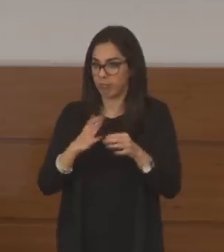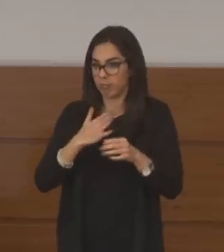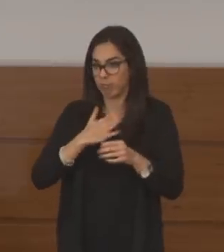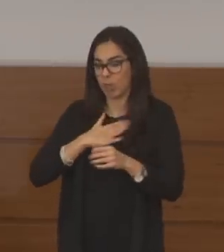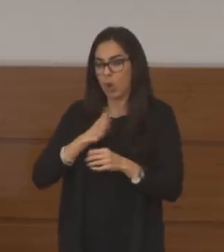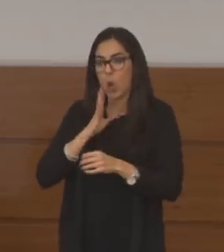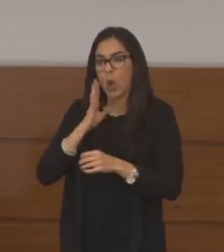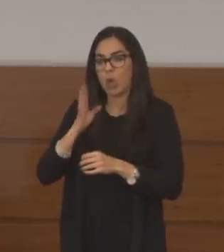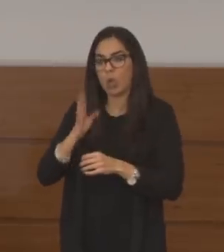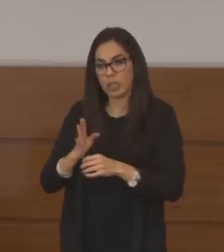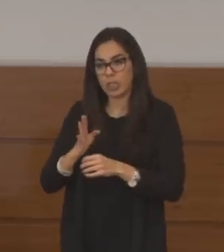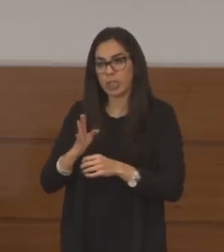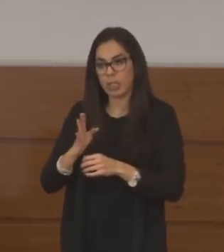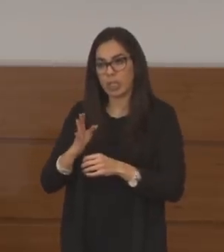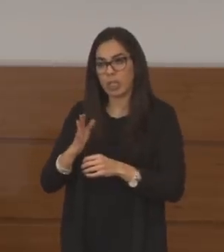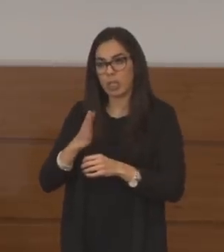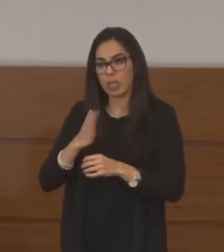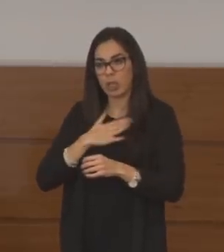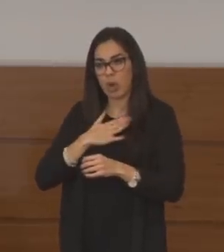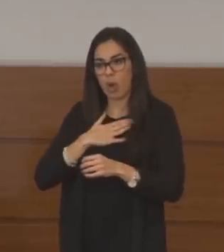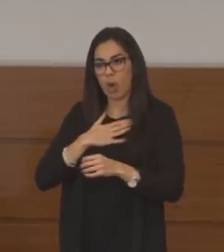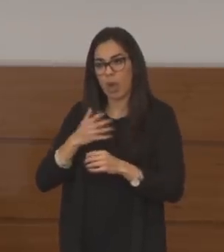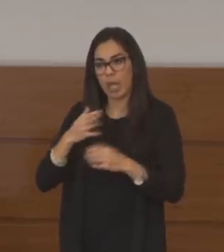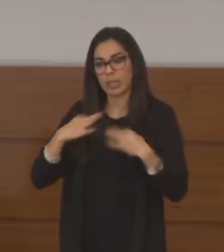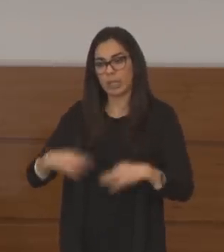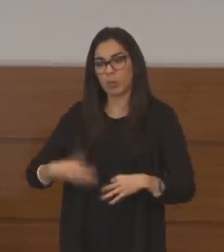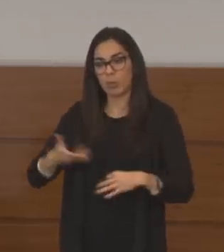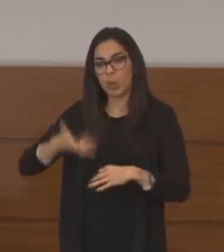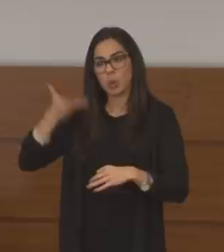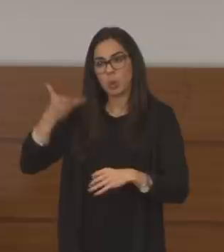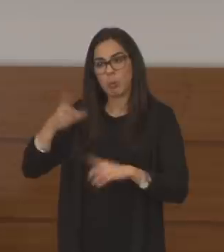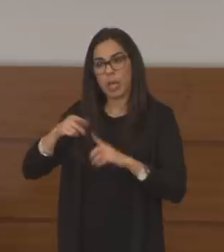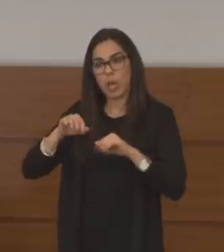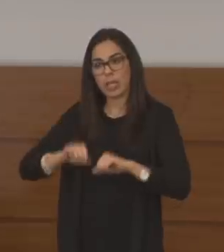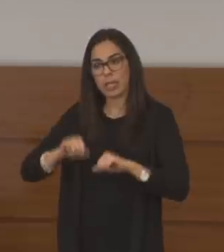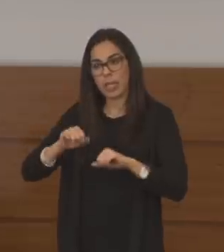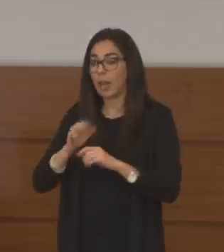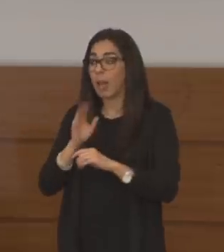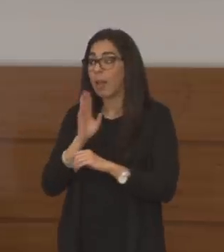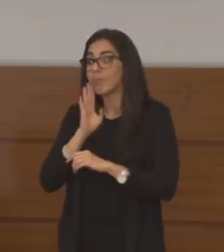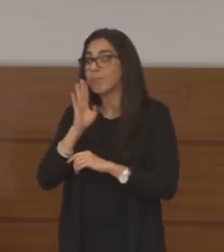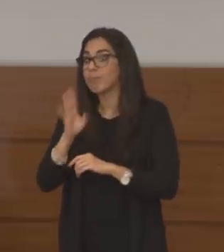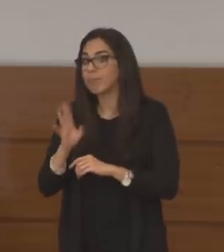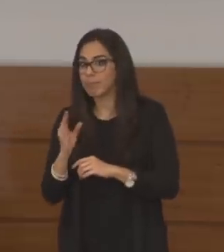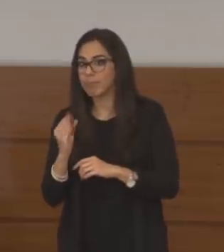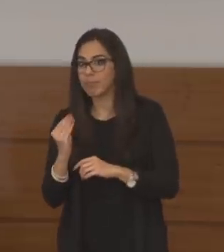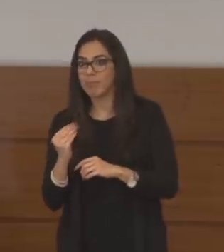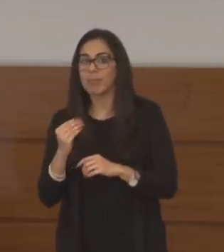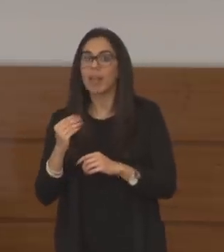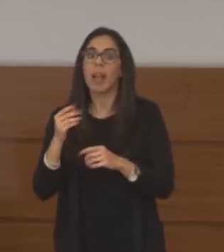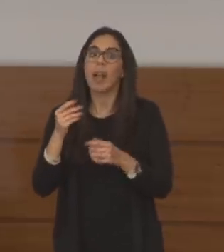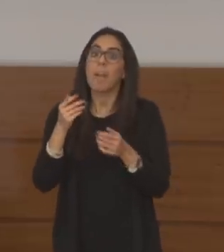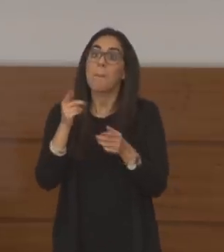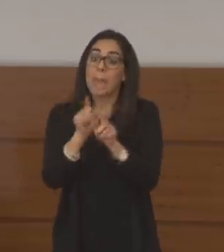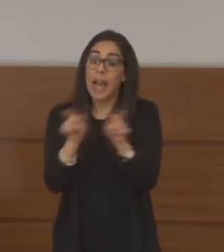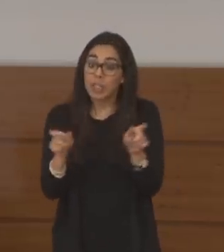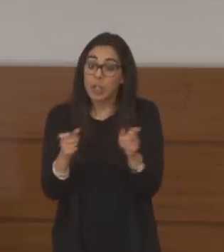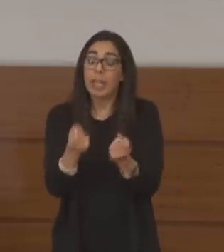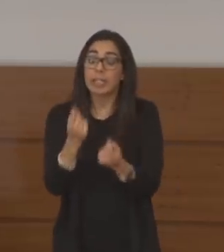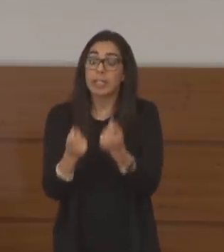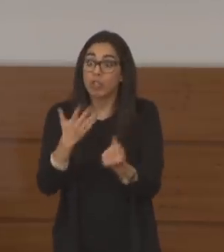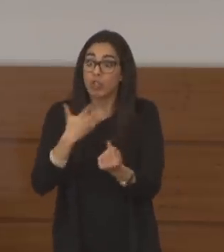è stato adottato un indicazione di usare il tampone fondamentalmente sulle persone